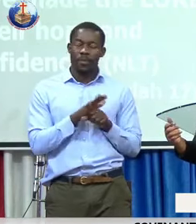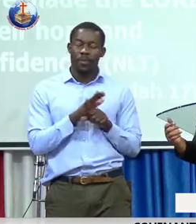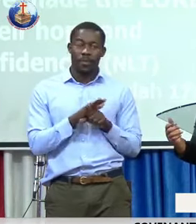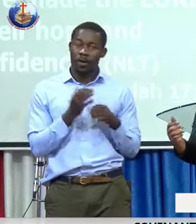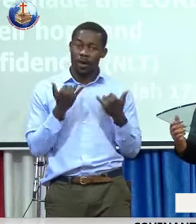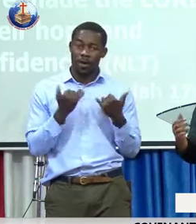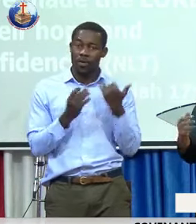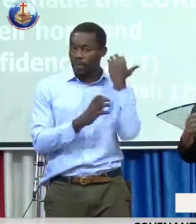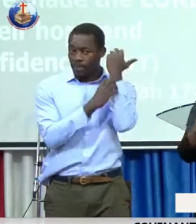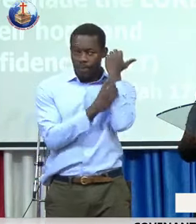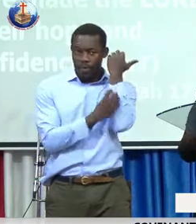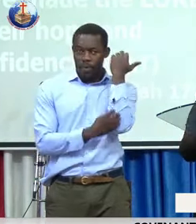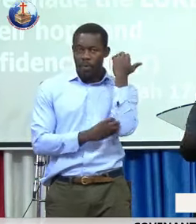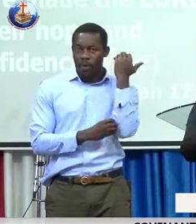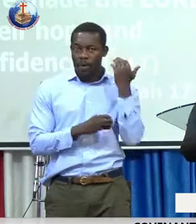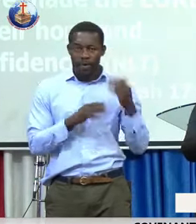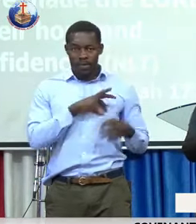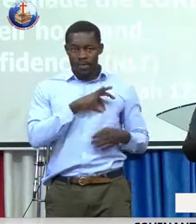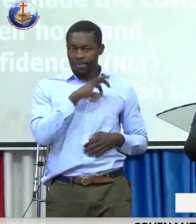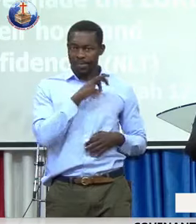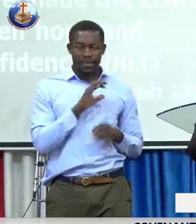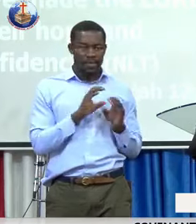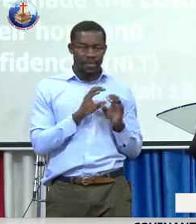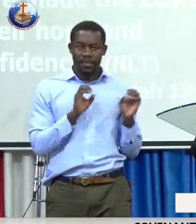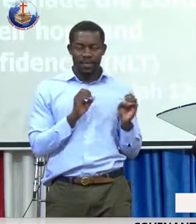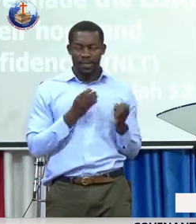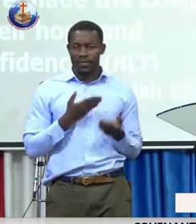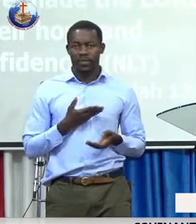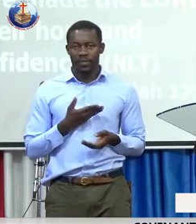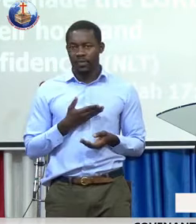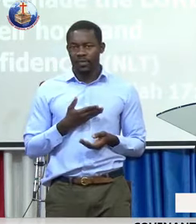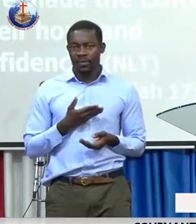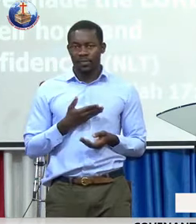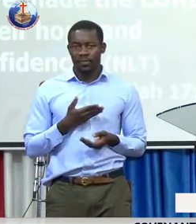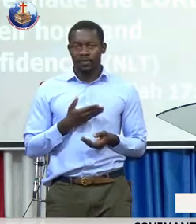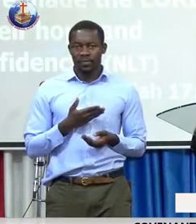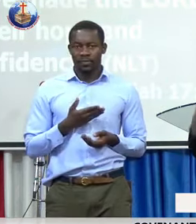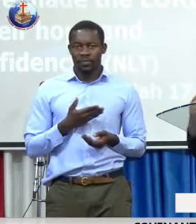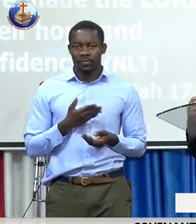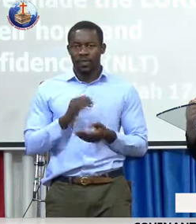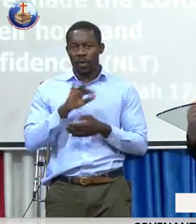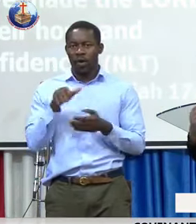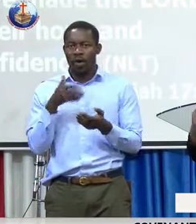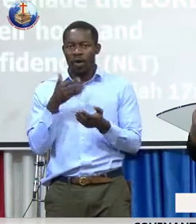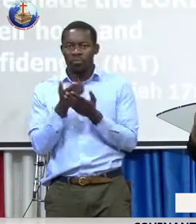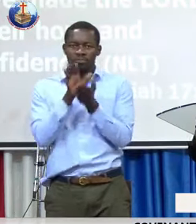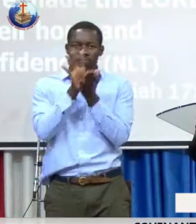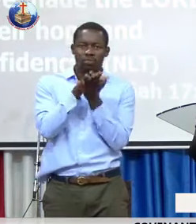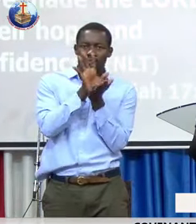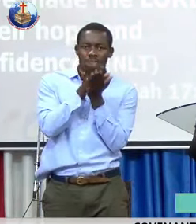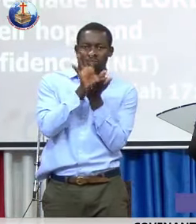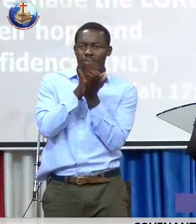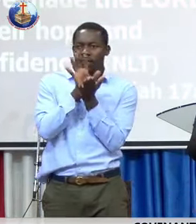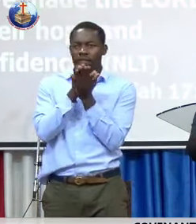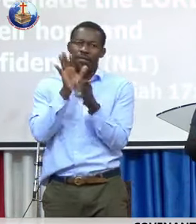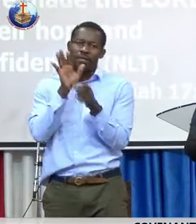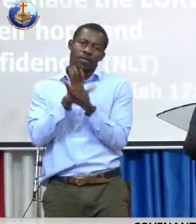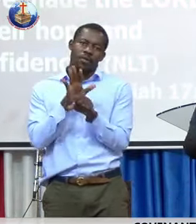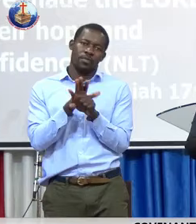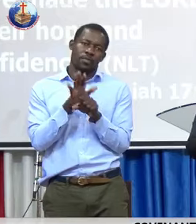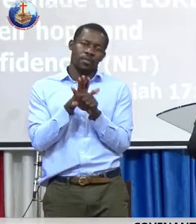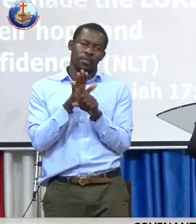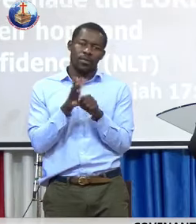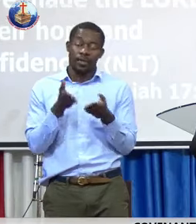spirit. Roho ya kiburi ipo sana siku hizi, hakuna umaskini wa roho. We want to laugh when others are laughing, when the scriptures tells